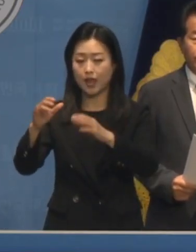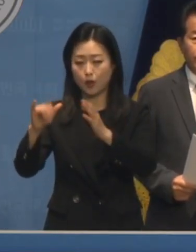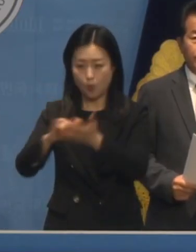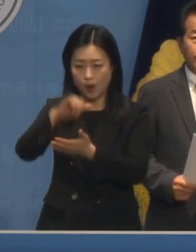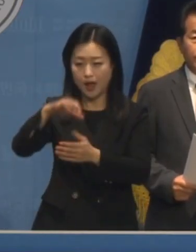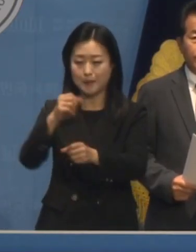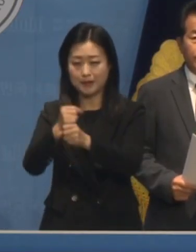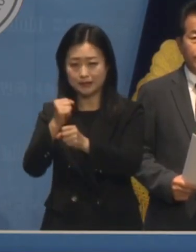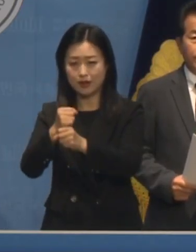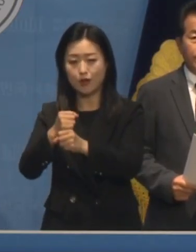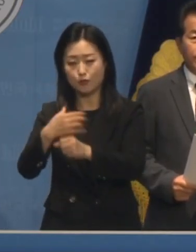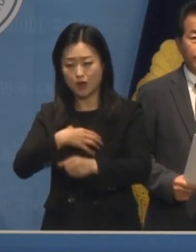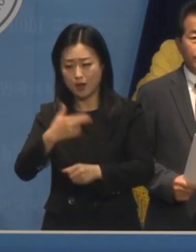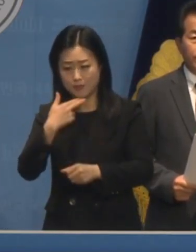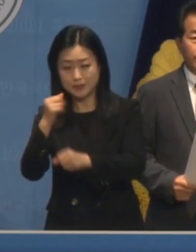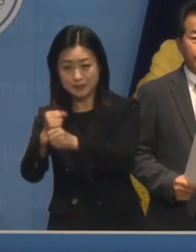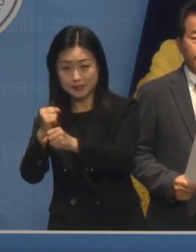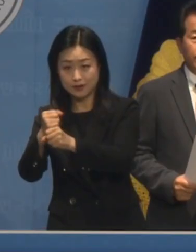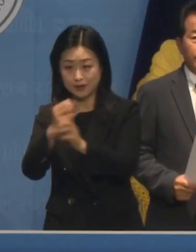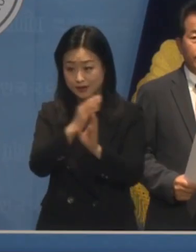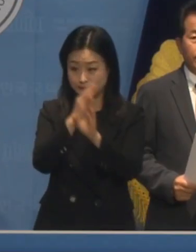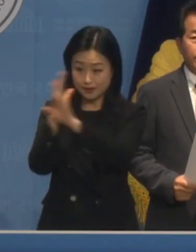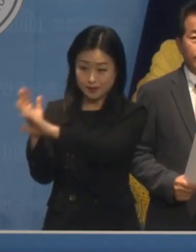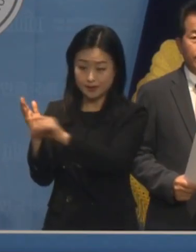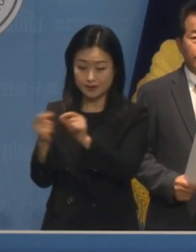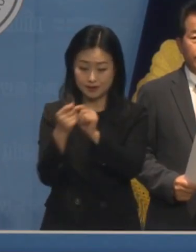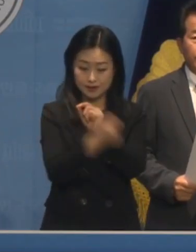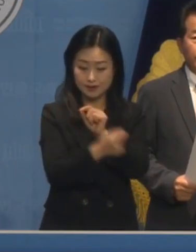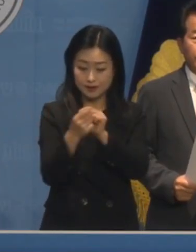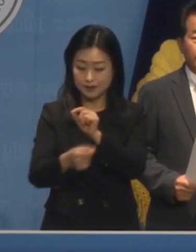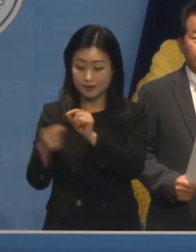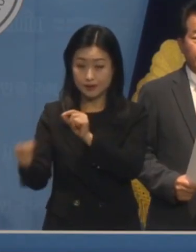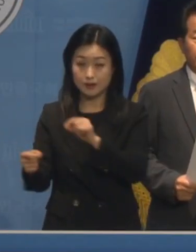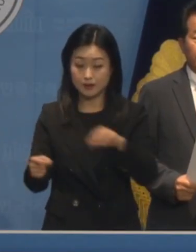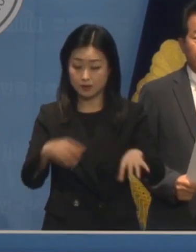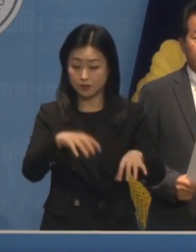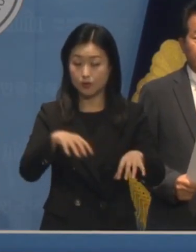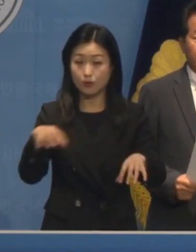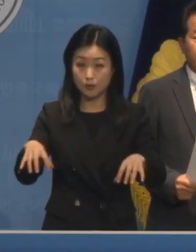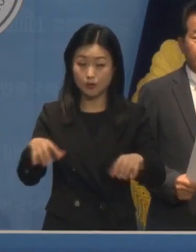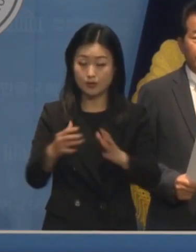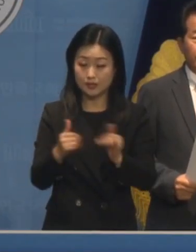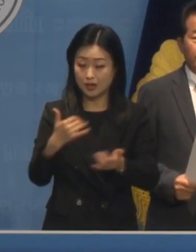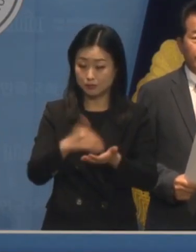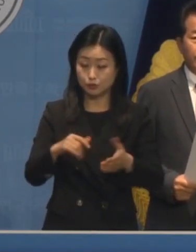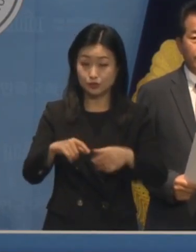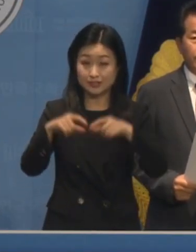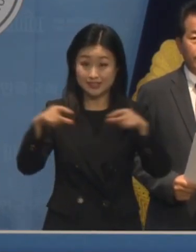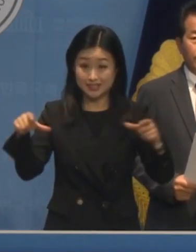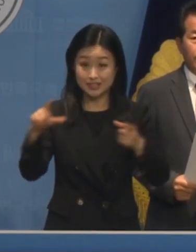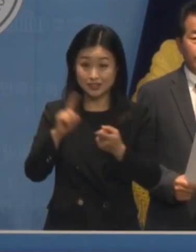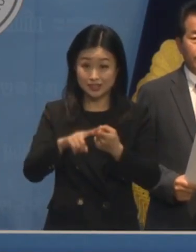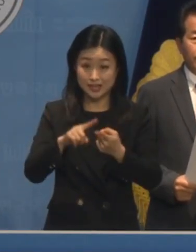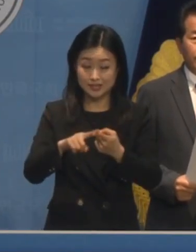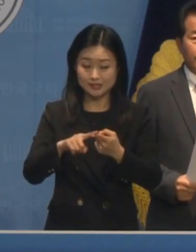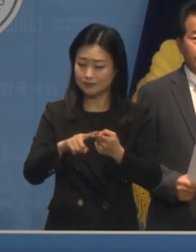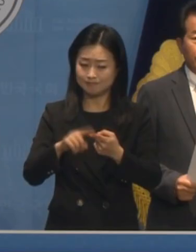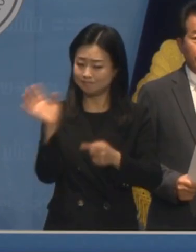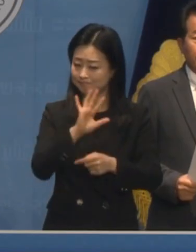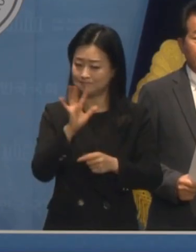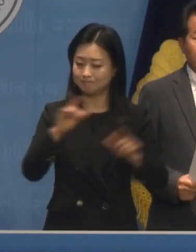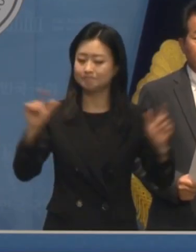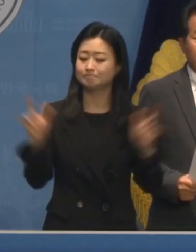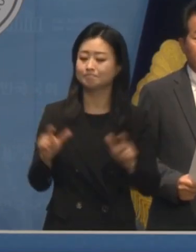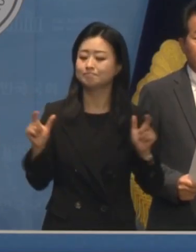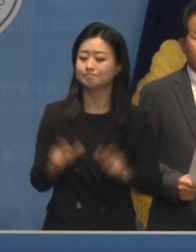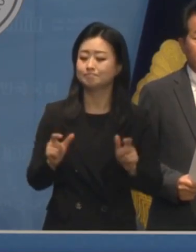약속하고 뒤로는 계 자회사의 4단계 인력 추 계획을 처참히 두질 했다는